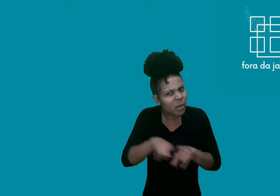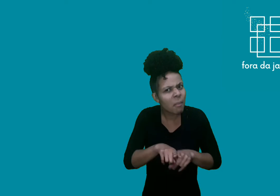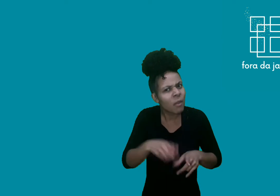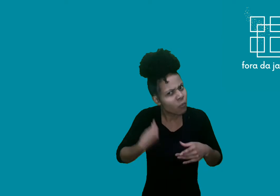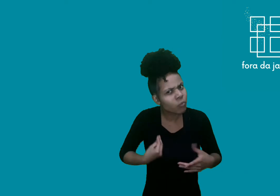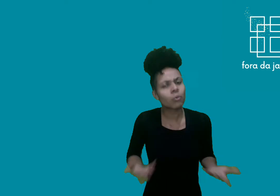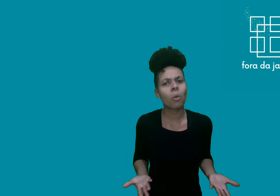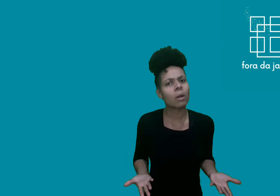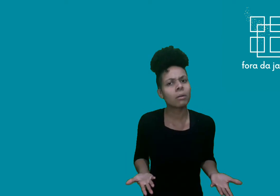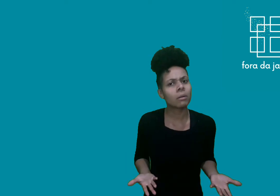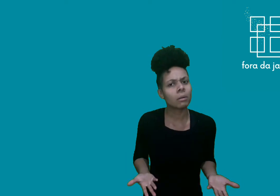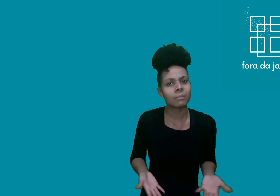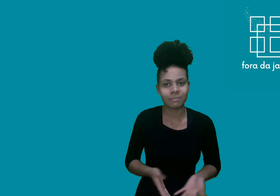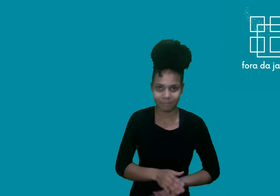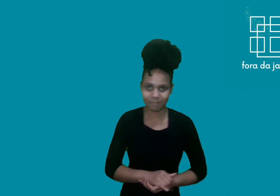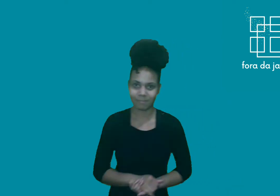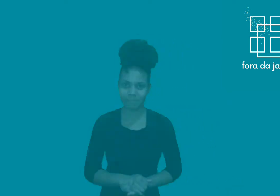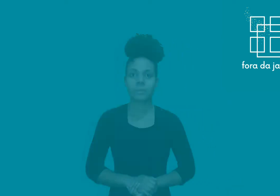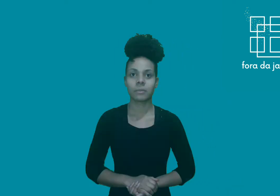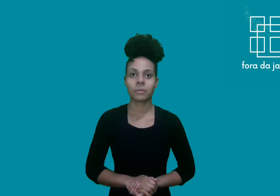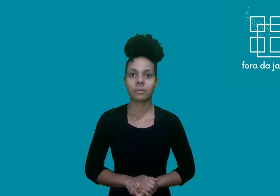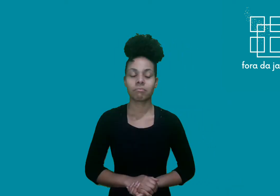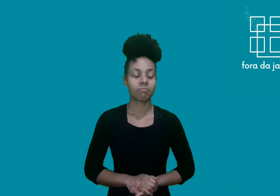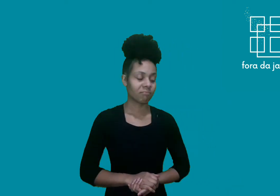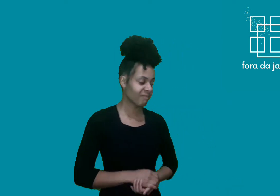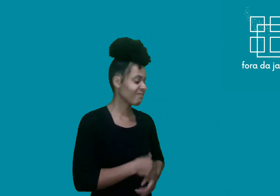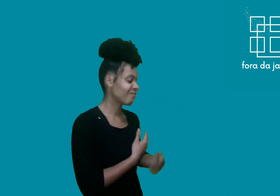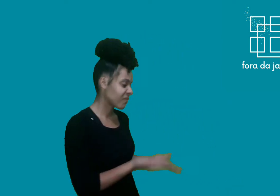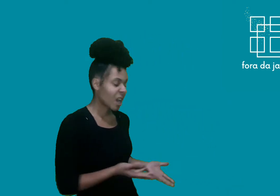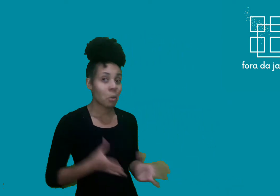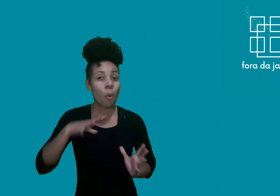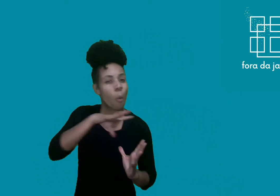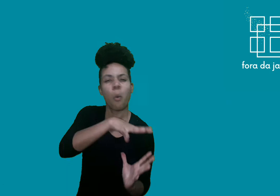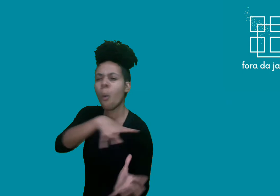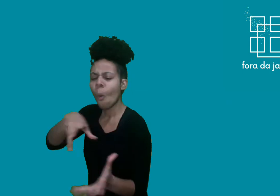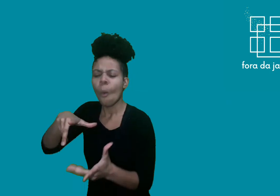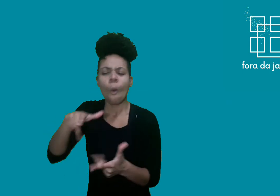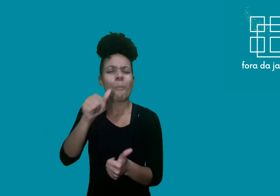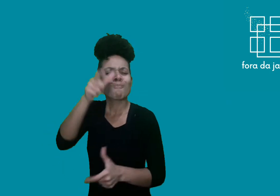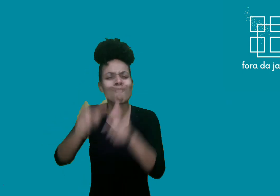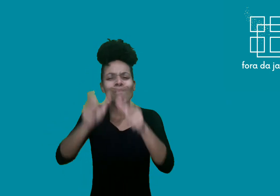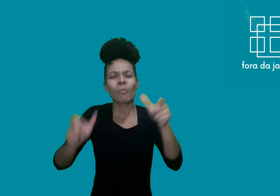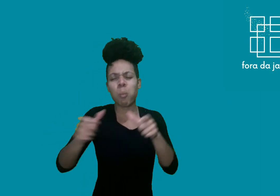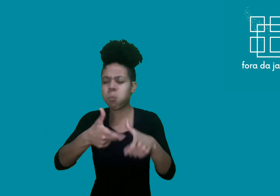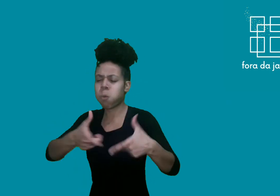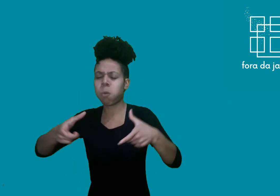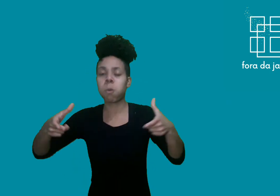nós. Porque você já sabe, assim, você já tem aquela percepção de que não é você que quer aquilo, né? Que são as